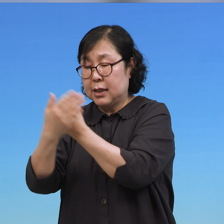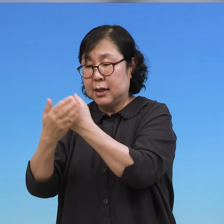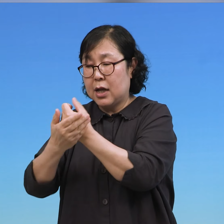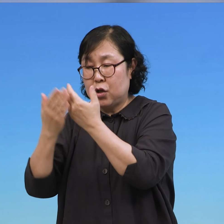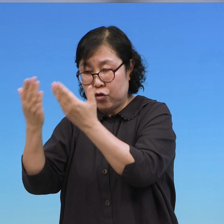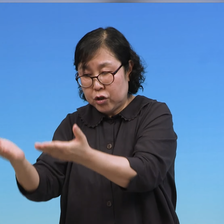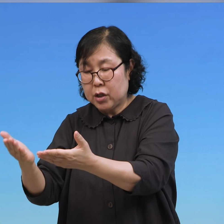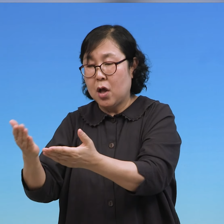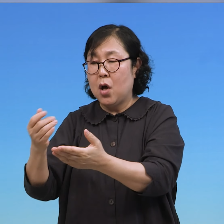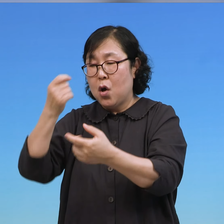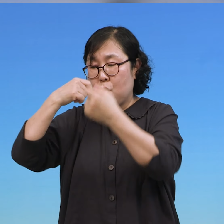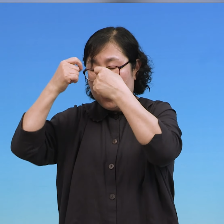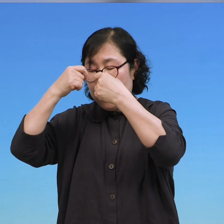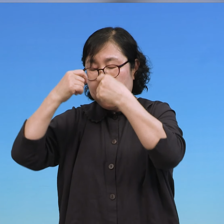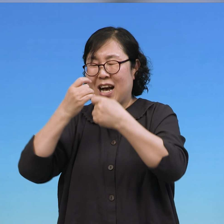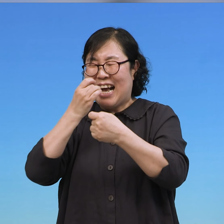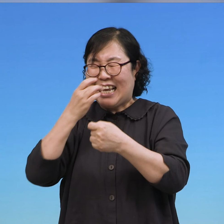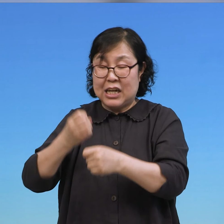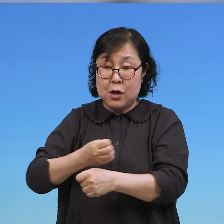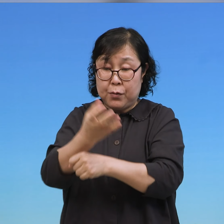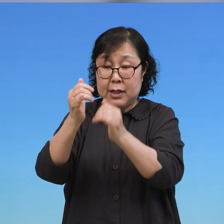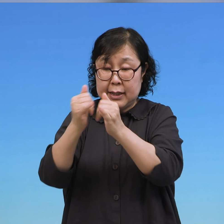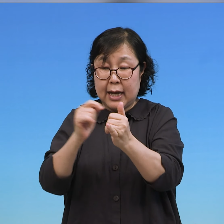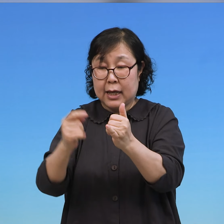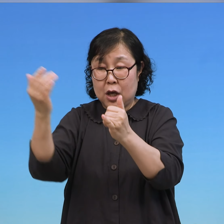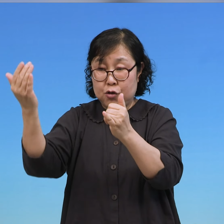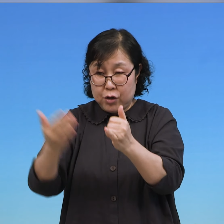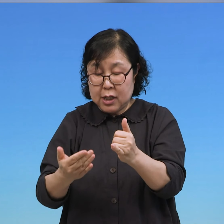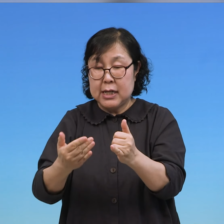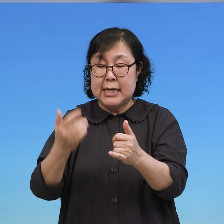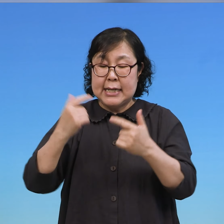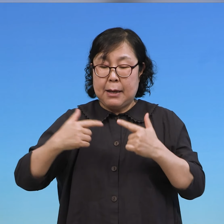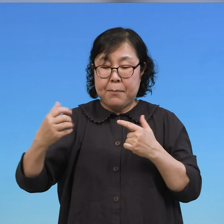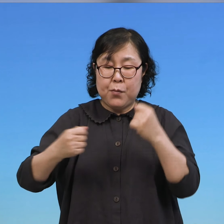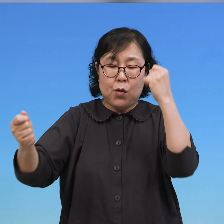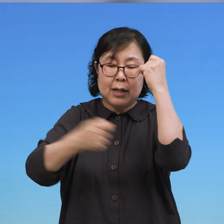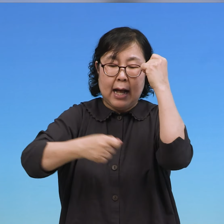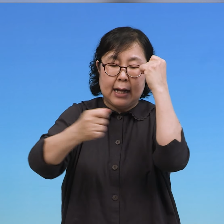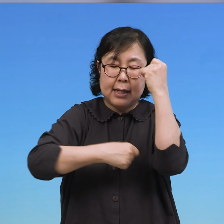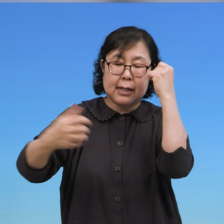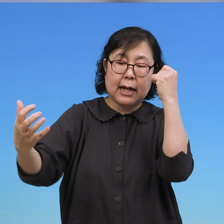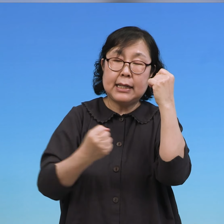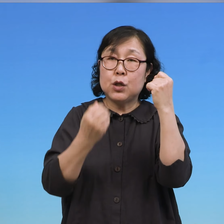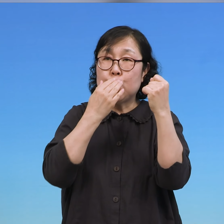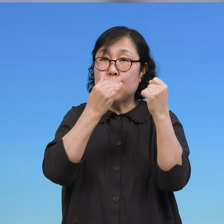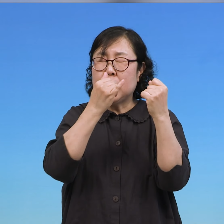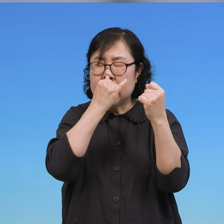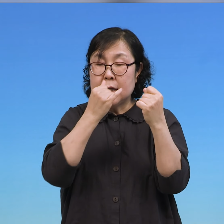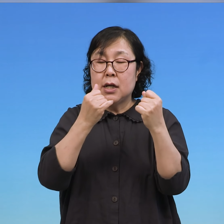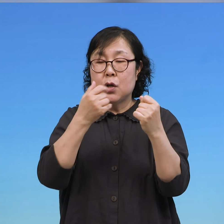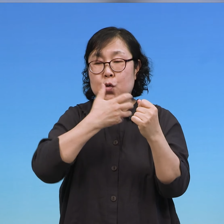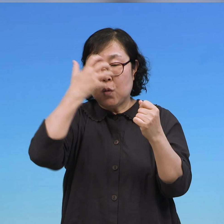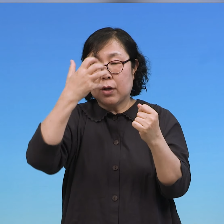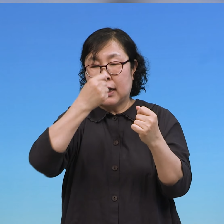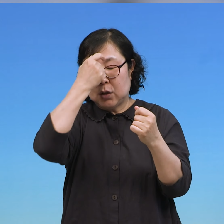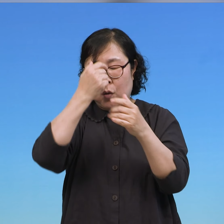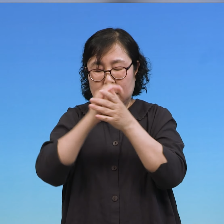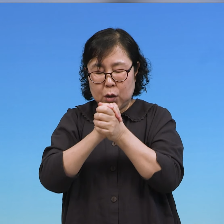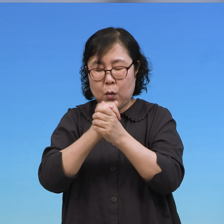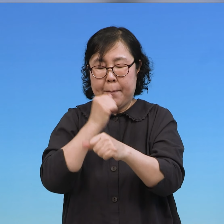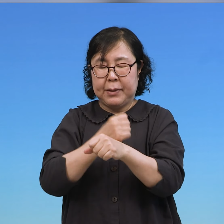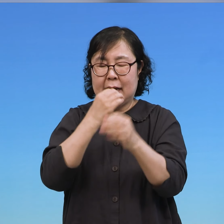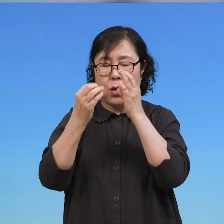주셔서 울며 씨를 뿌리는 자들에게 주시는 기쁨으로 단을 거두리로다. 이 꿈을 가지고 함께 기도하기 원합니다.